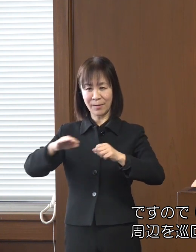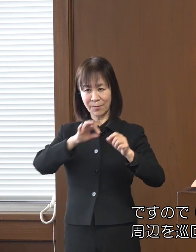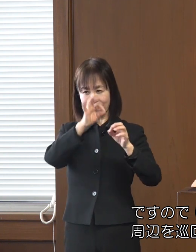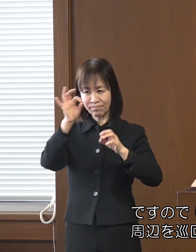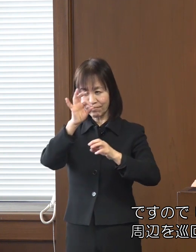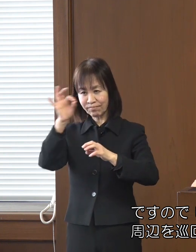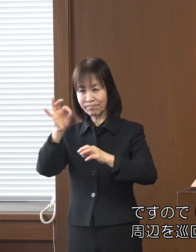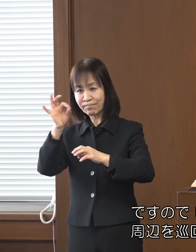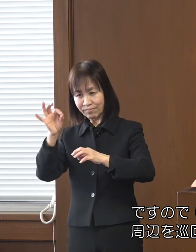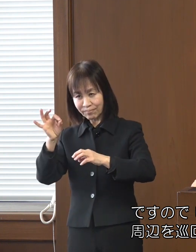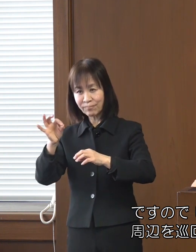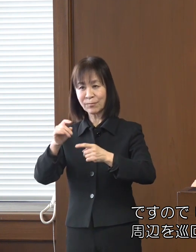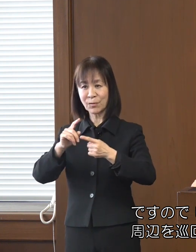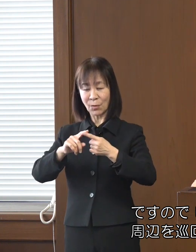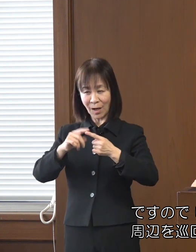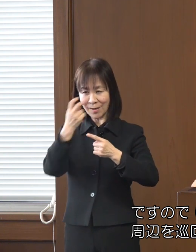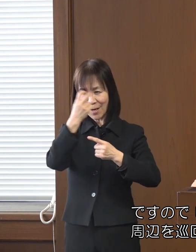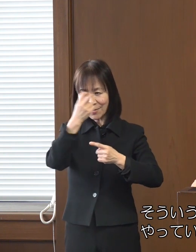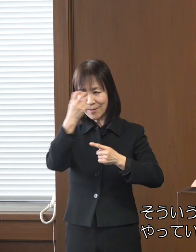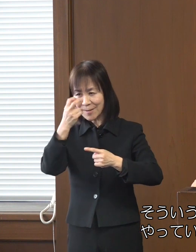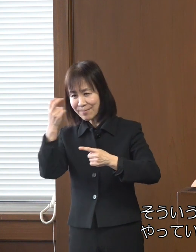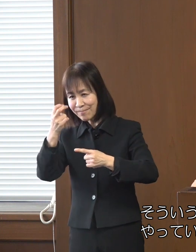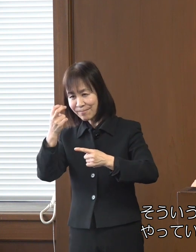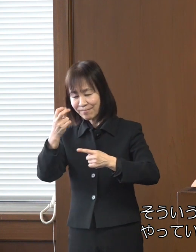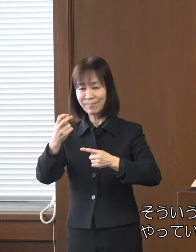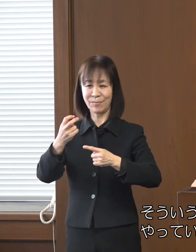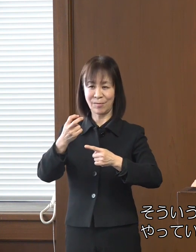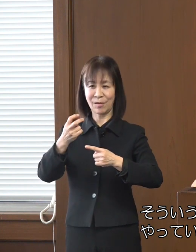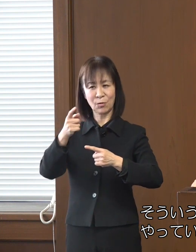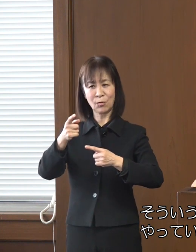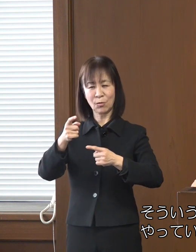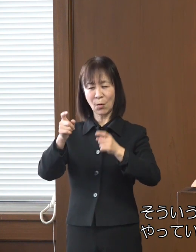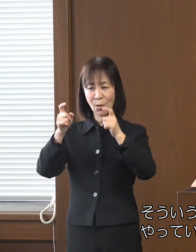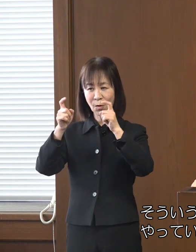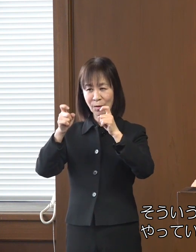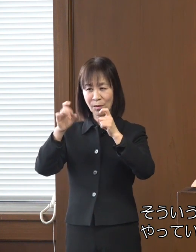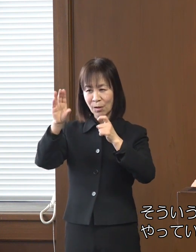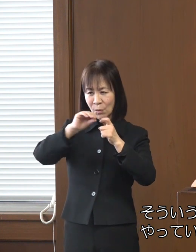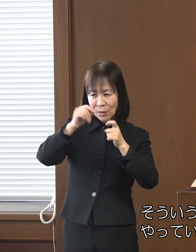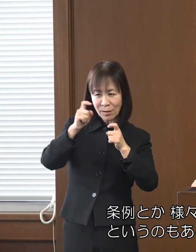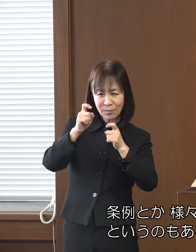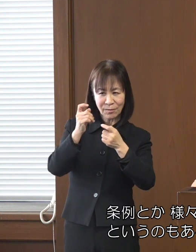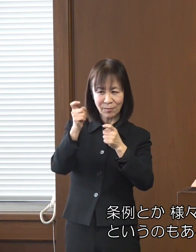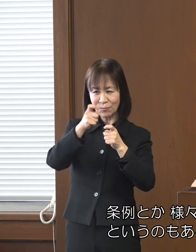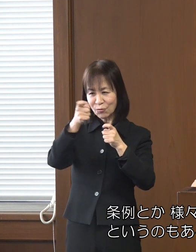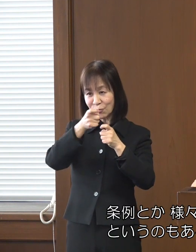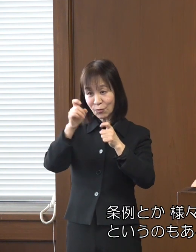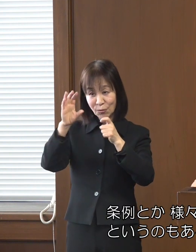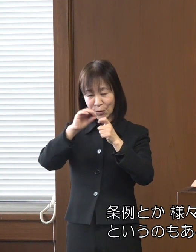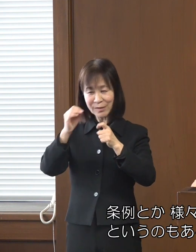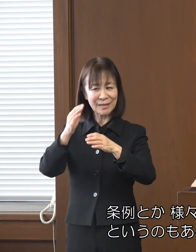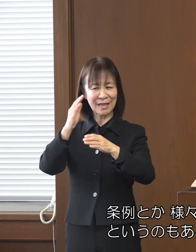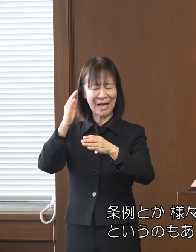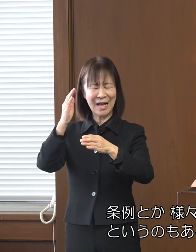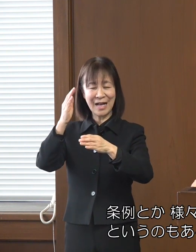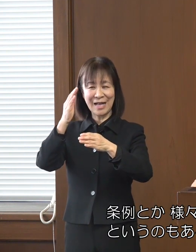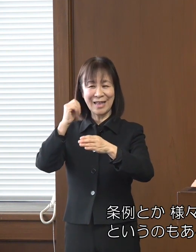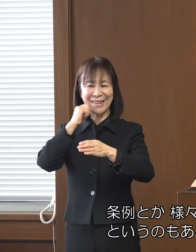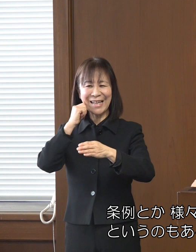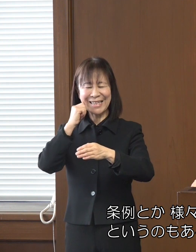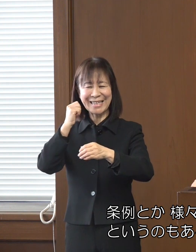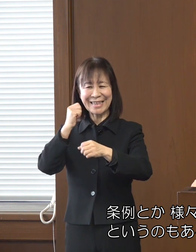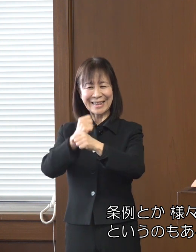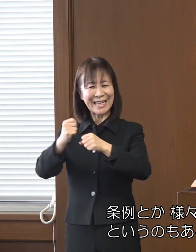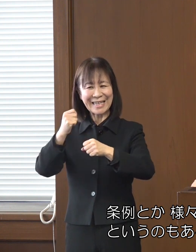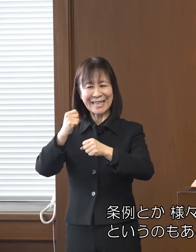ながら声かけをして、そういうことがないような形でやっていこうと。 まあ、条例とかさまざまな規制をやっていくっ